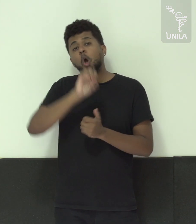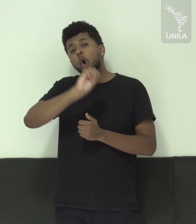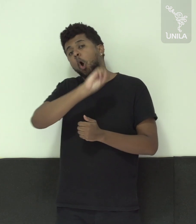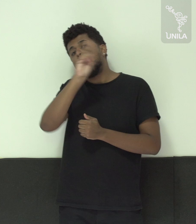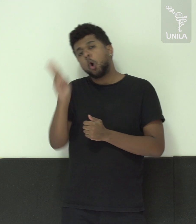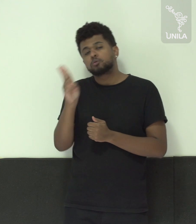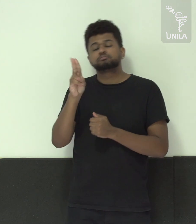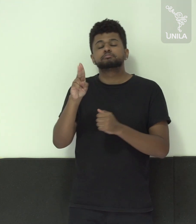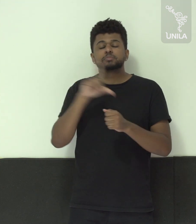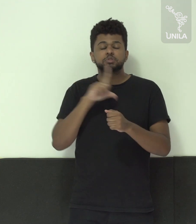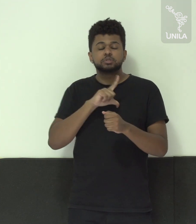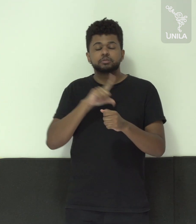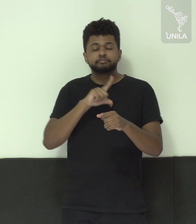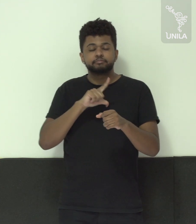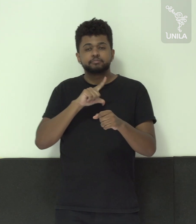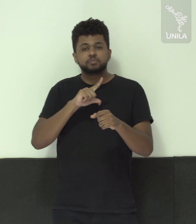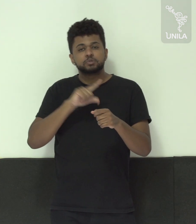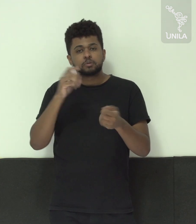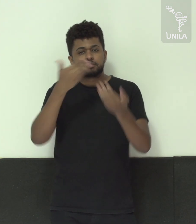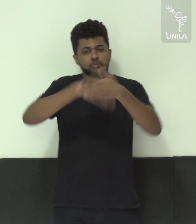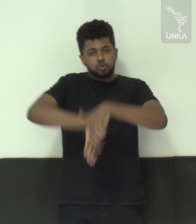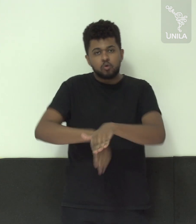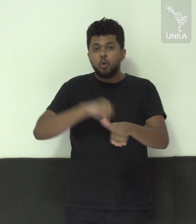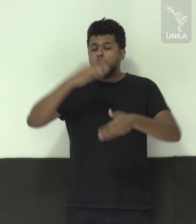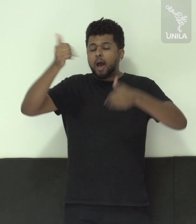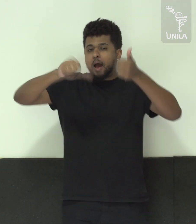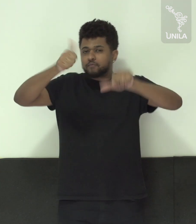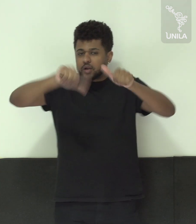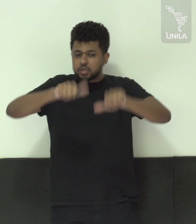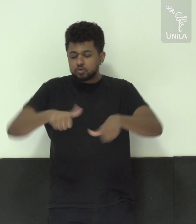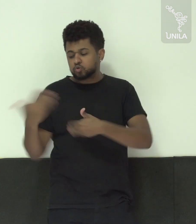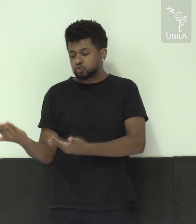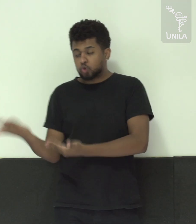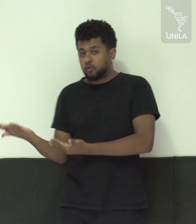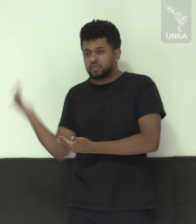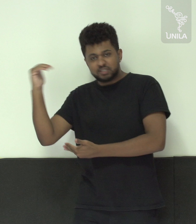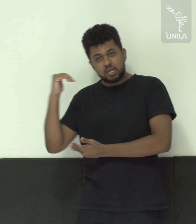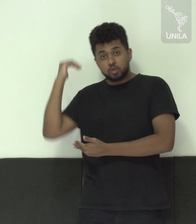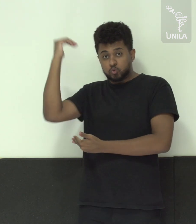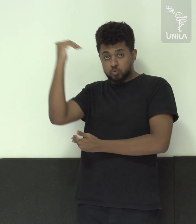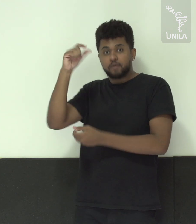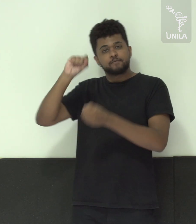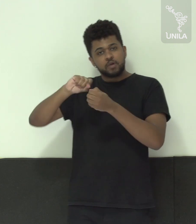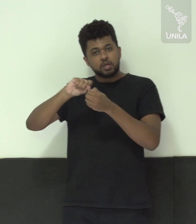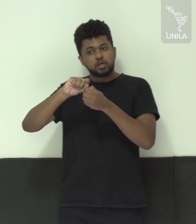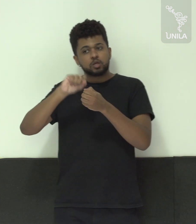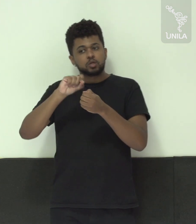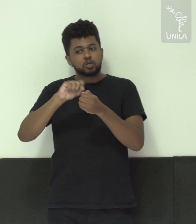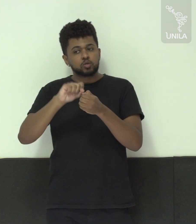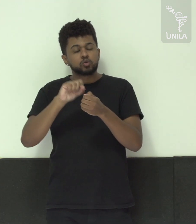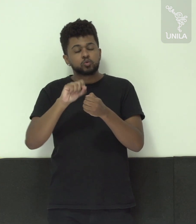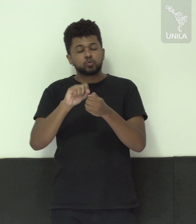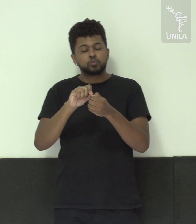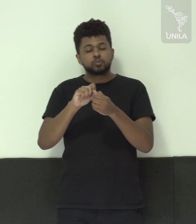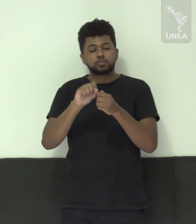de Exame de Certificação de Competência ou de Avaliação de Jovens e Adultos, realizado pelos sistemas estaduais